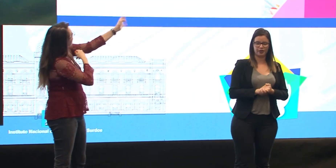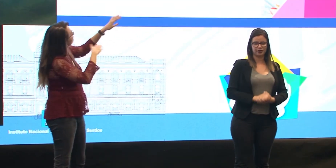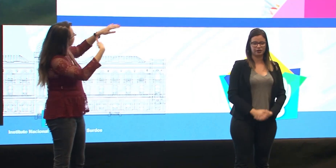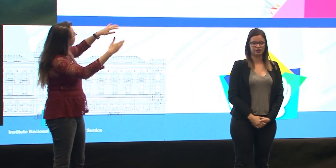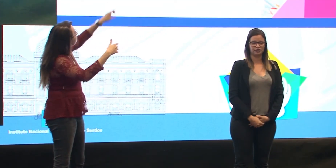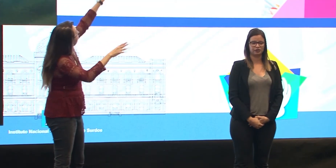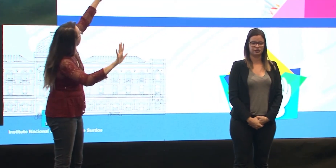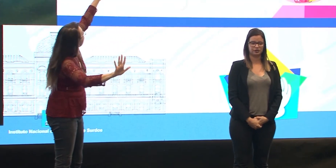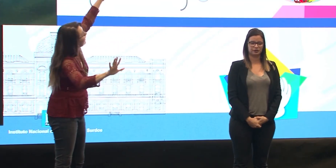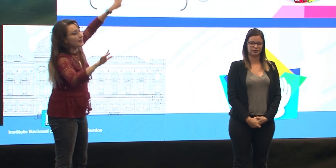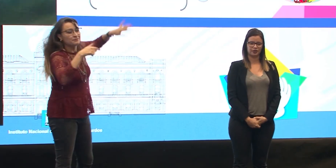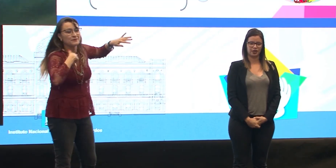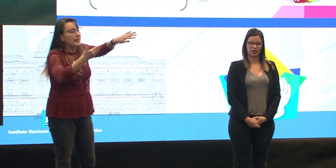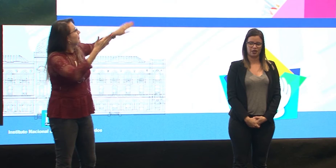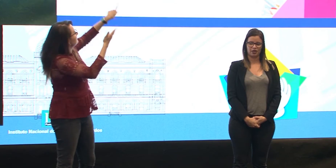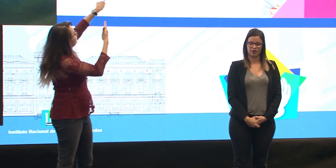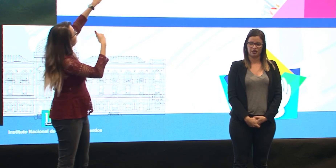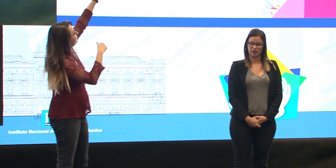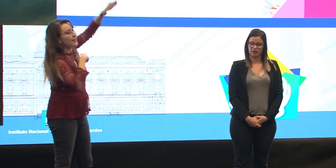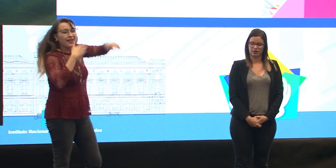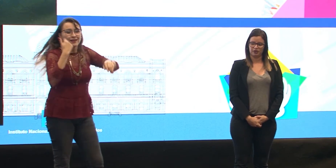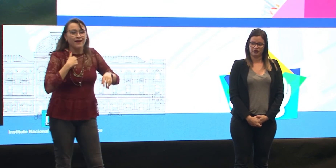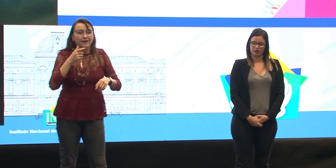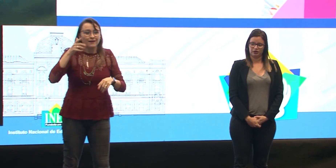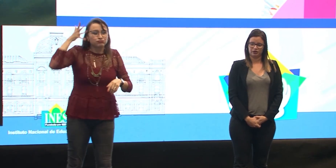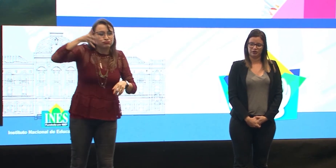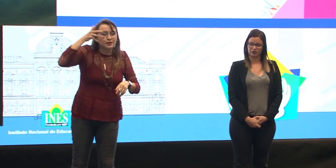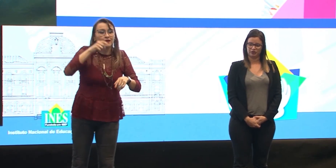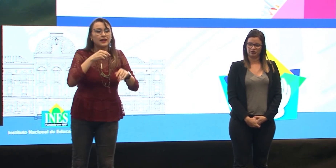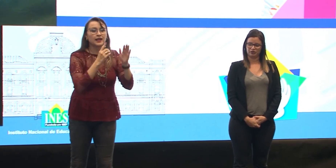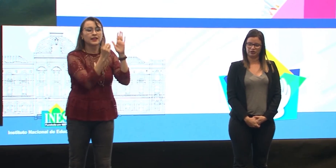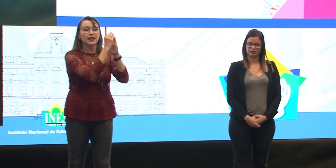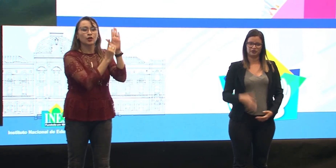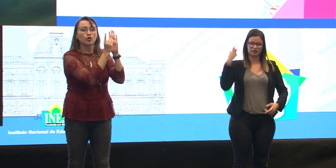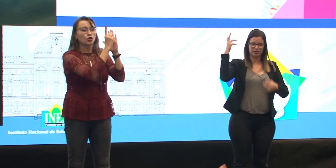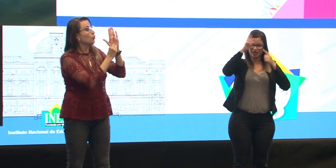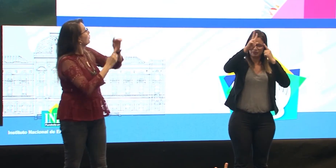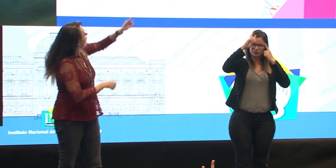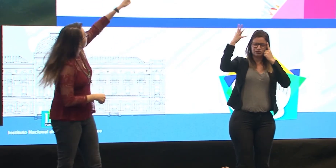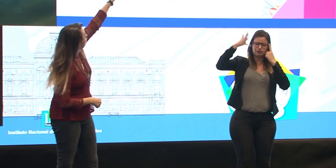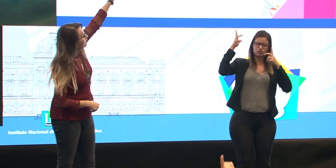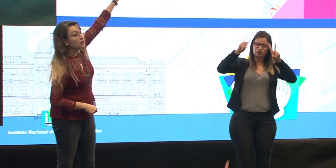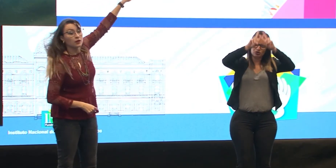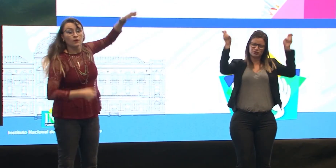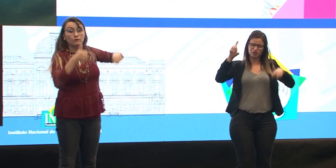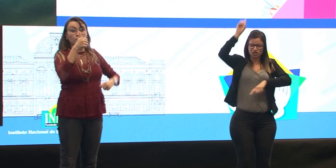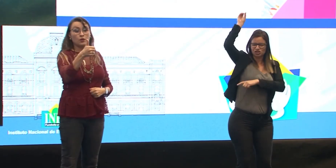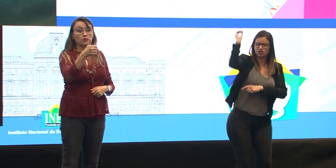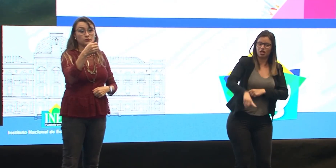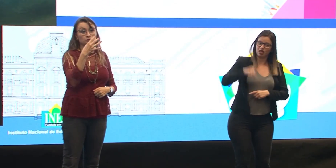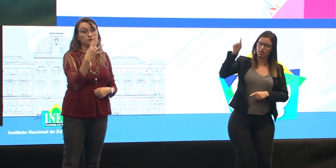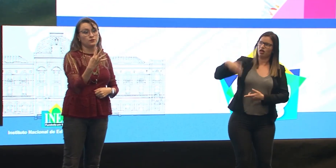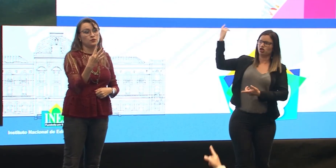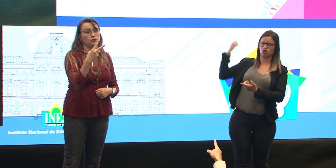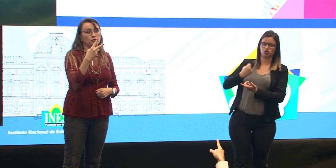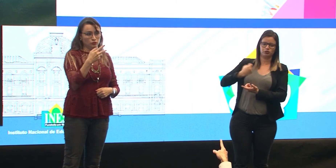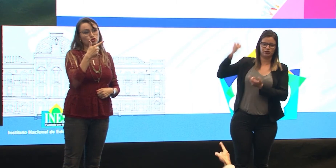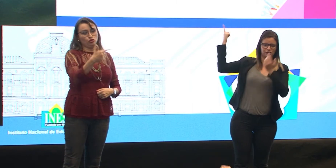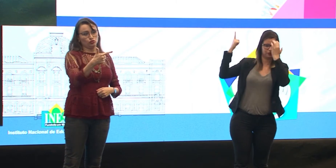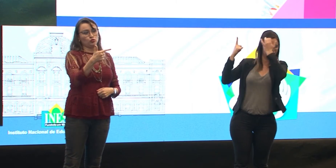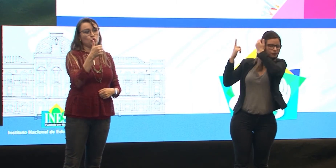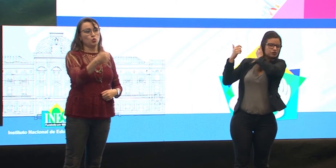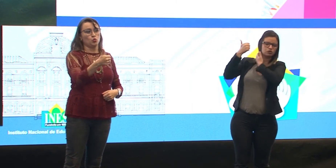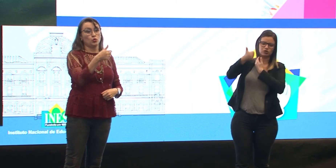slides para poder ajudá-los. Espera só um pouquinho, eu tinha falado a respeito do decreto, lembra? Esse é o